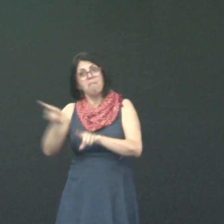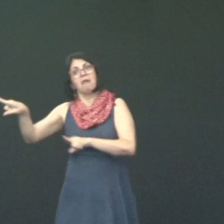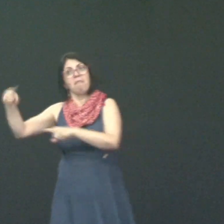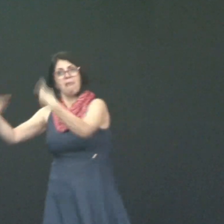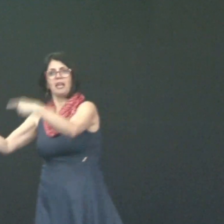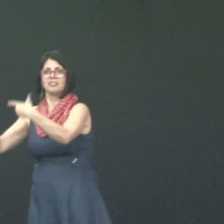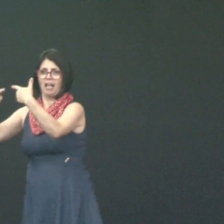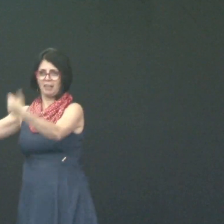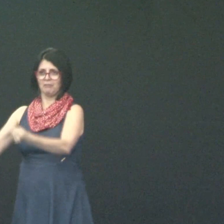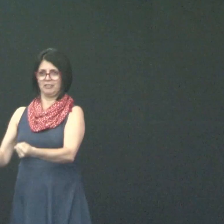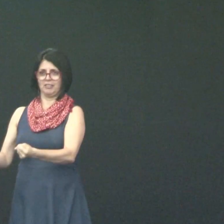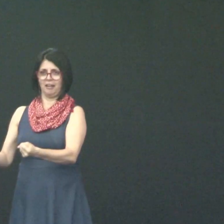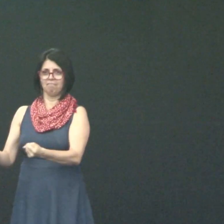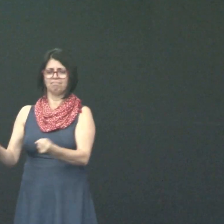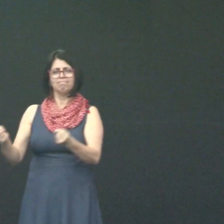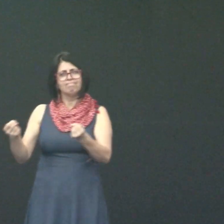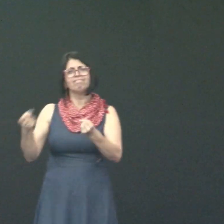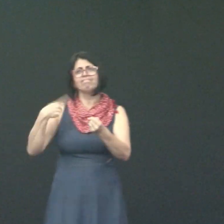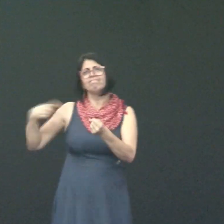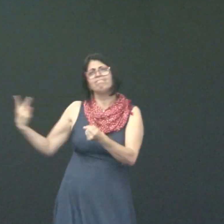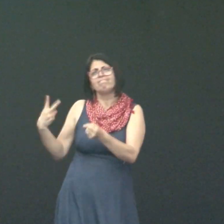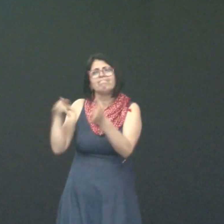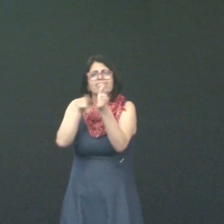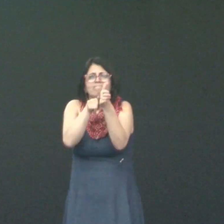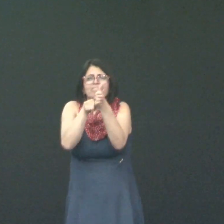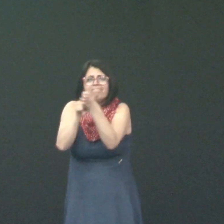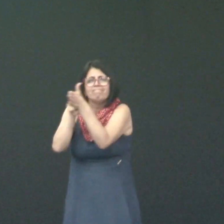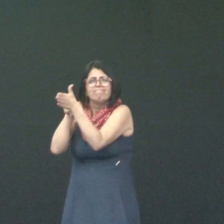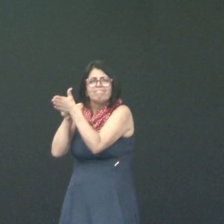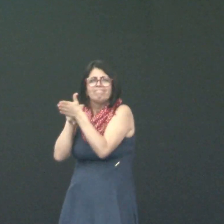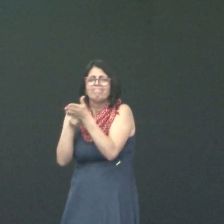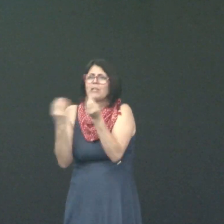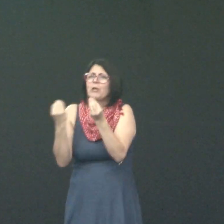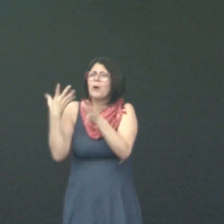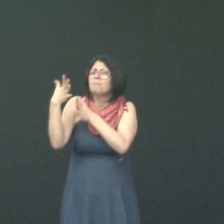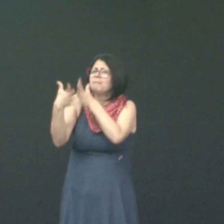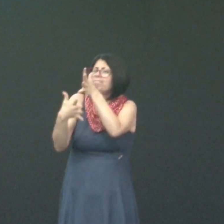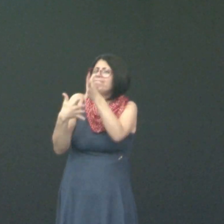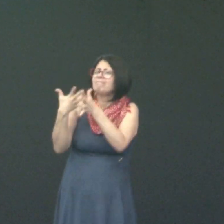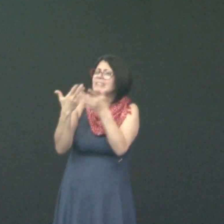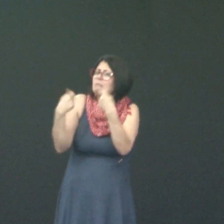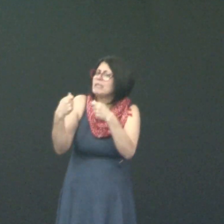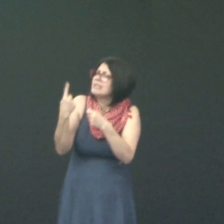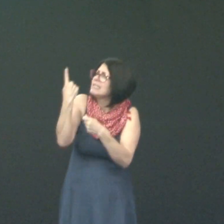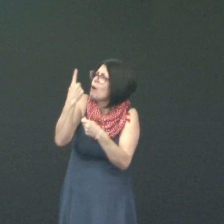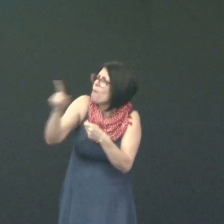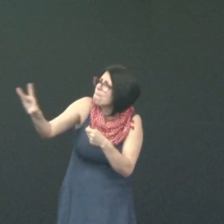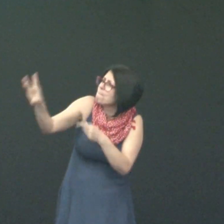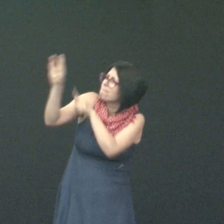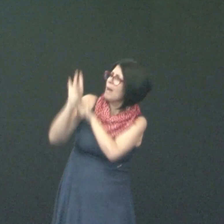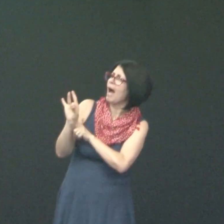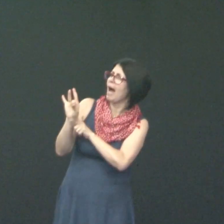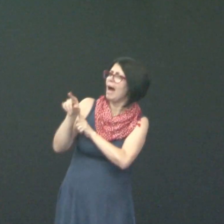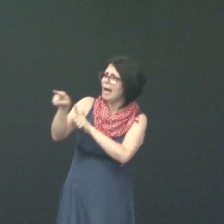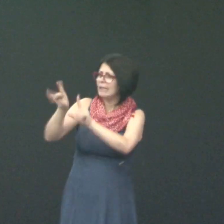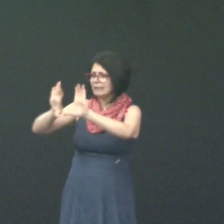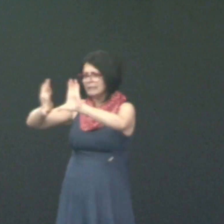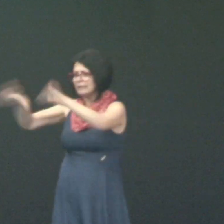O currículo de formação, assim como a política linguística, ela foi amplamente pesquisada por nós